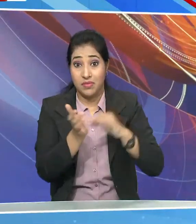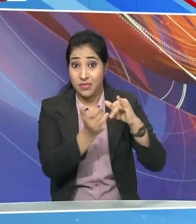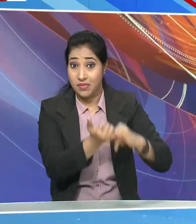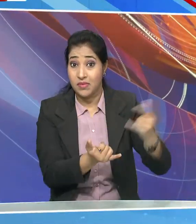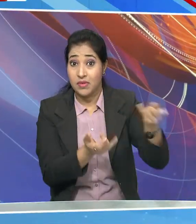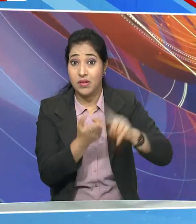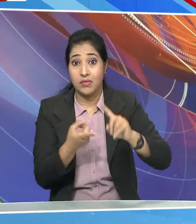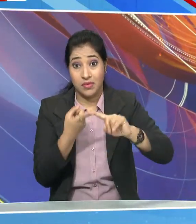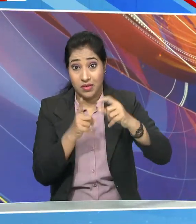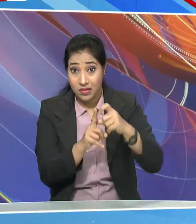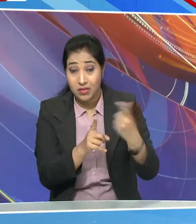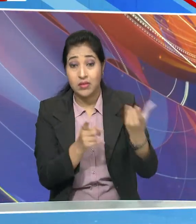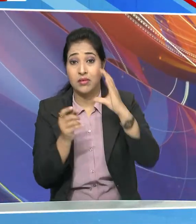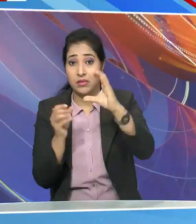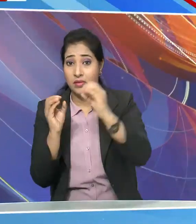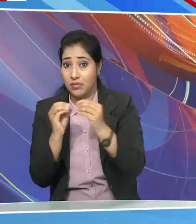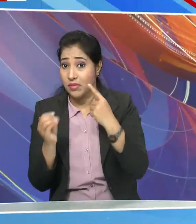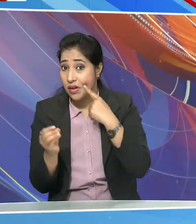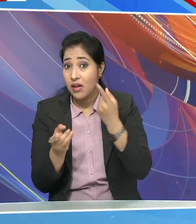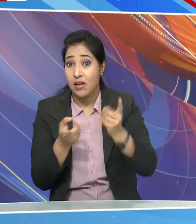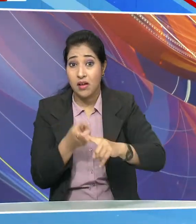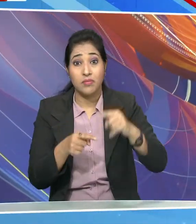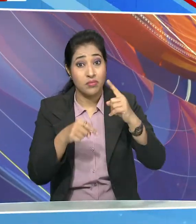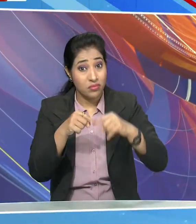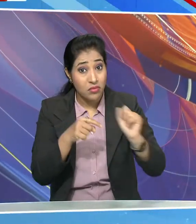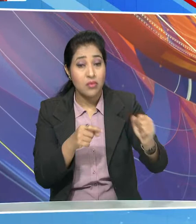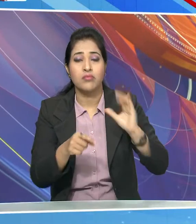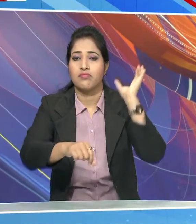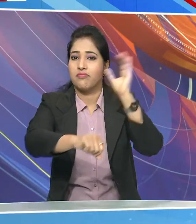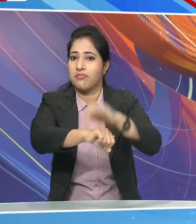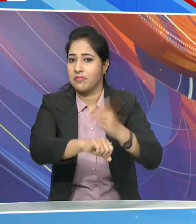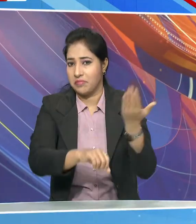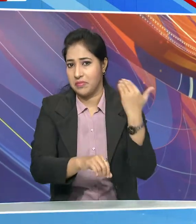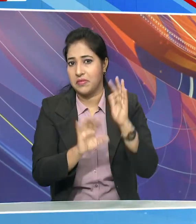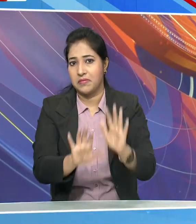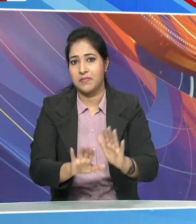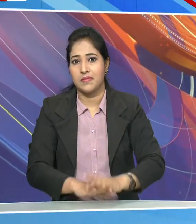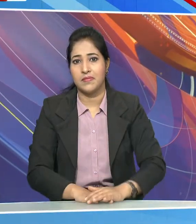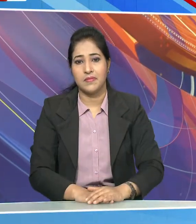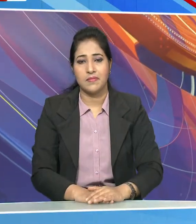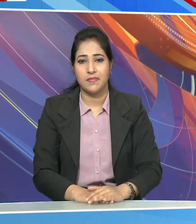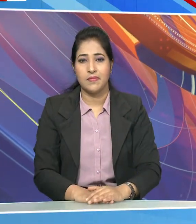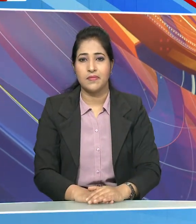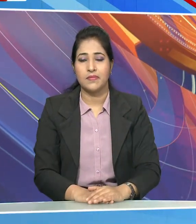सीबीआई दिल्ली आपकारी नीति मामले में गिरफ्तार किया था